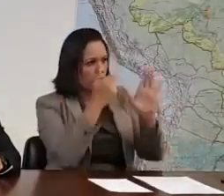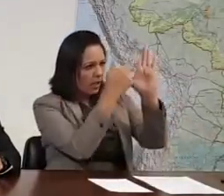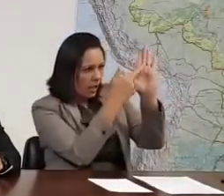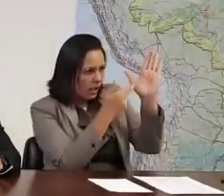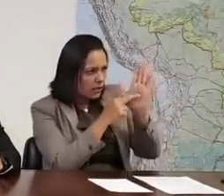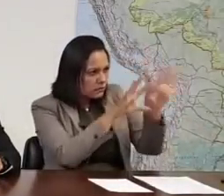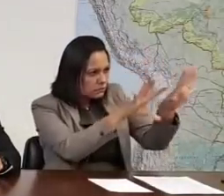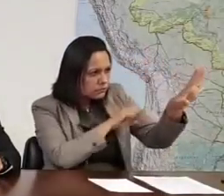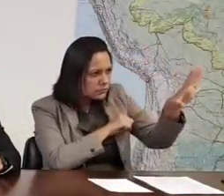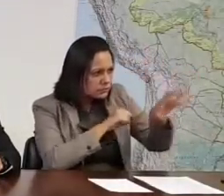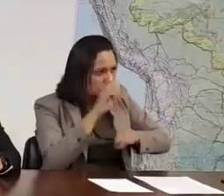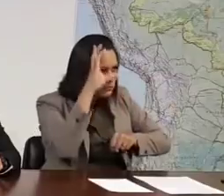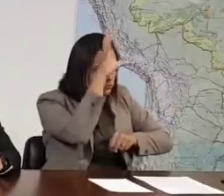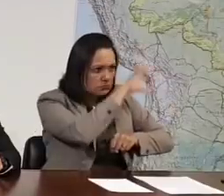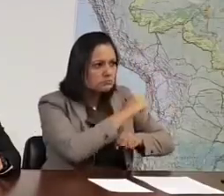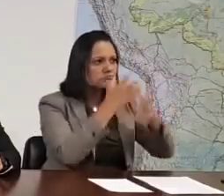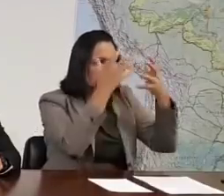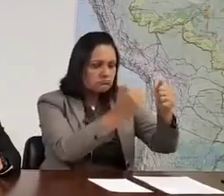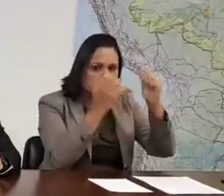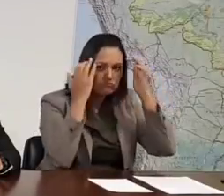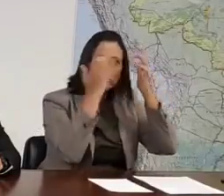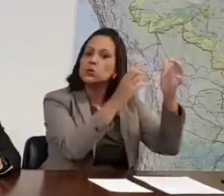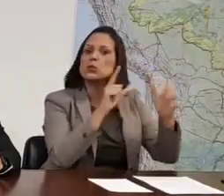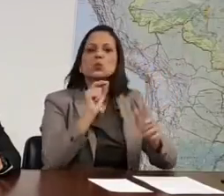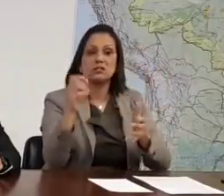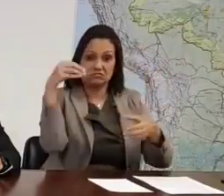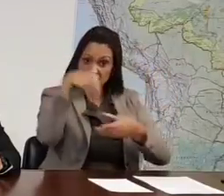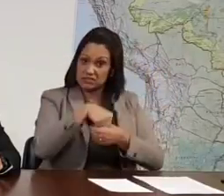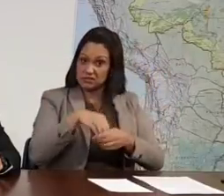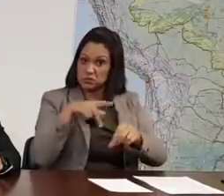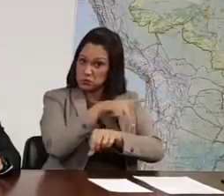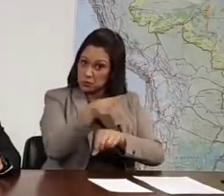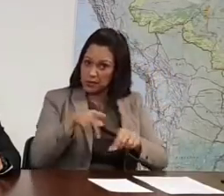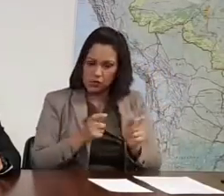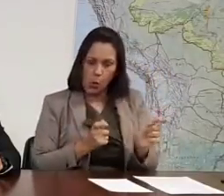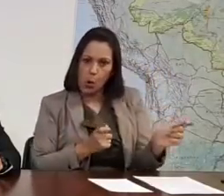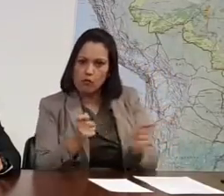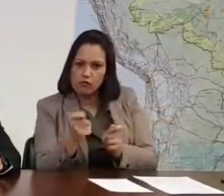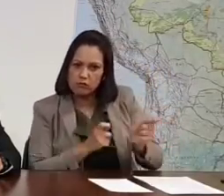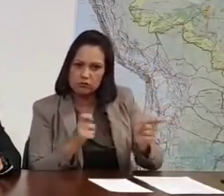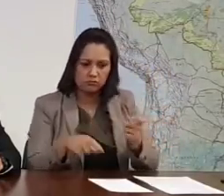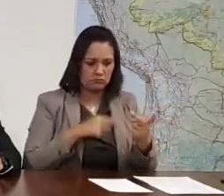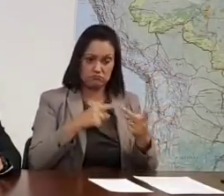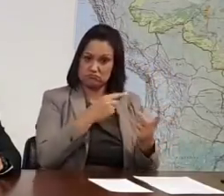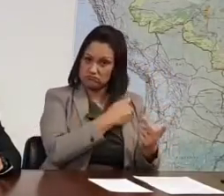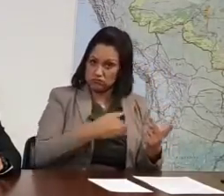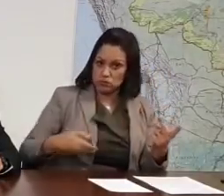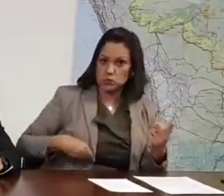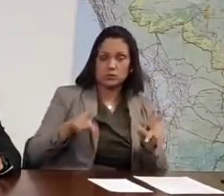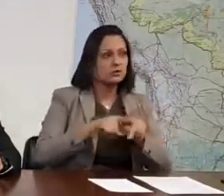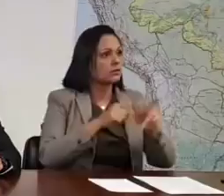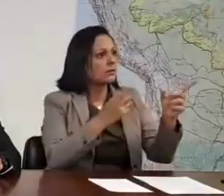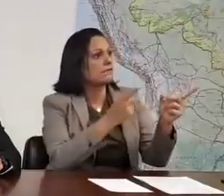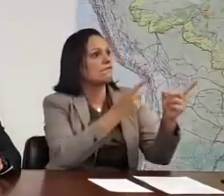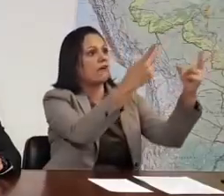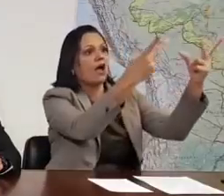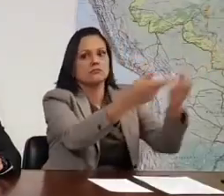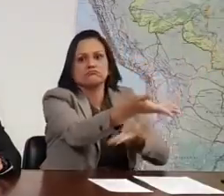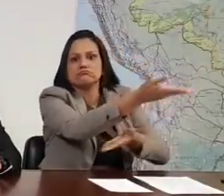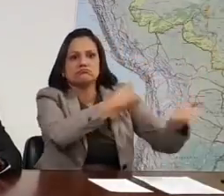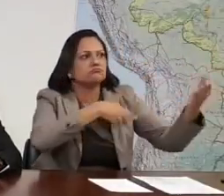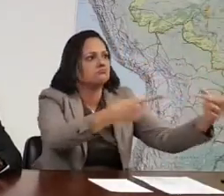apenas a sua governança interna, melhora a condição da chegada do investimento internacional e faz parte desse